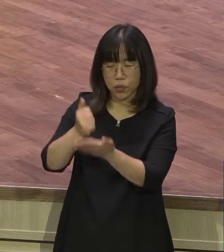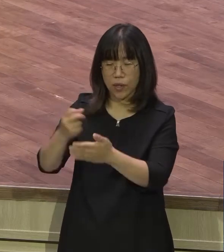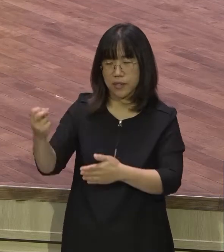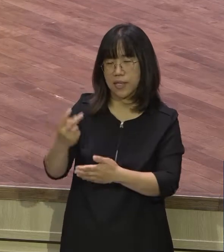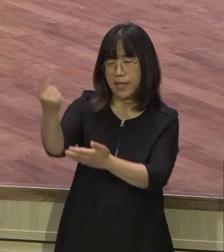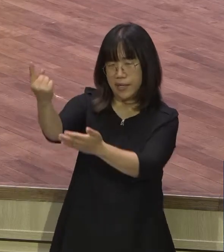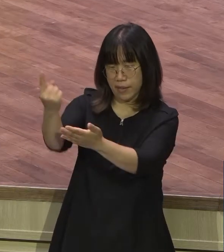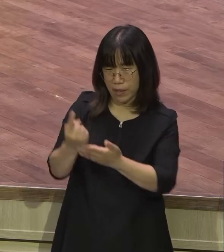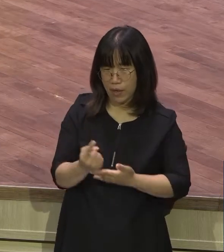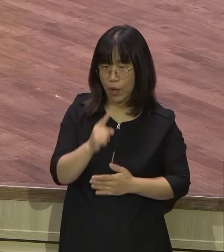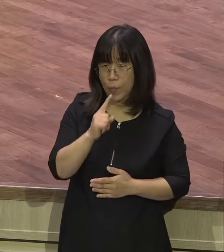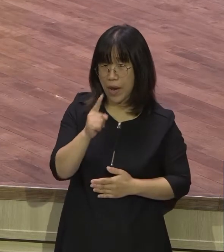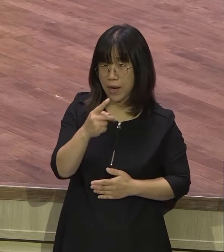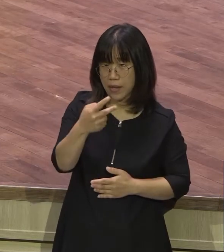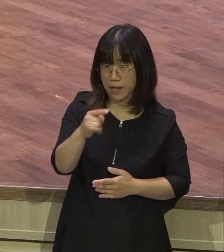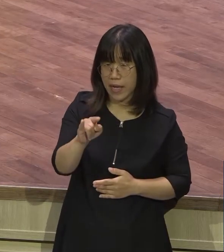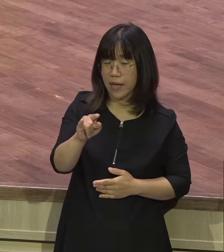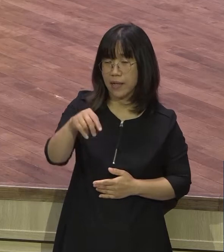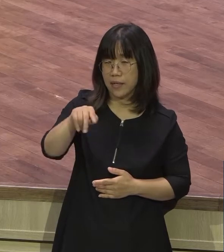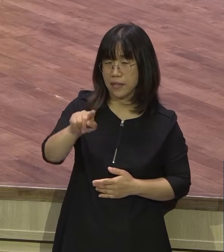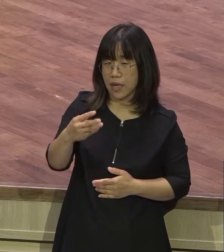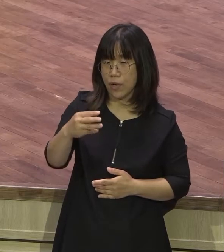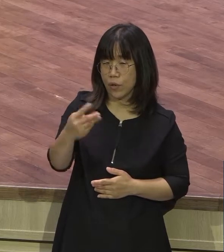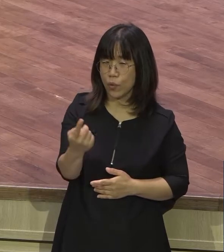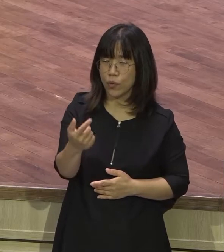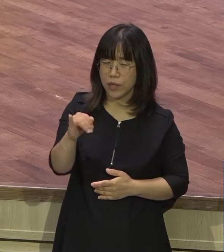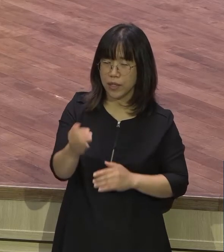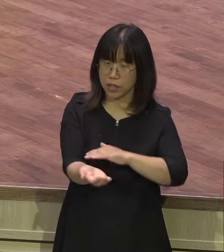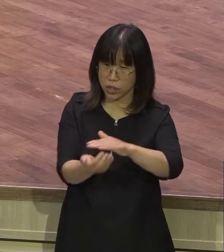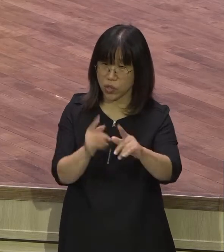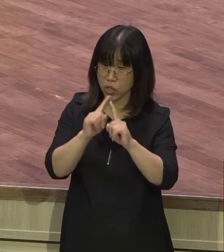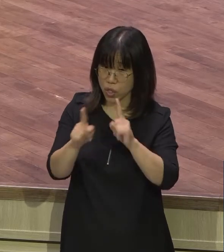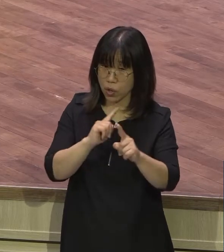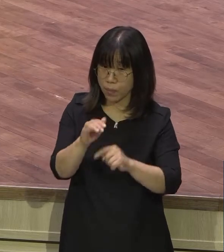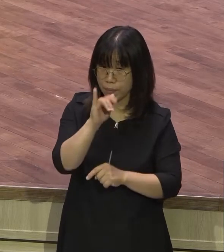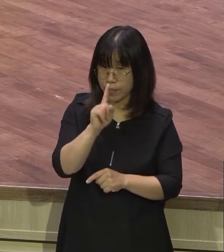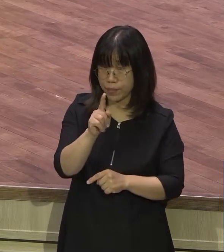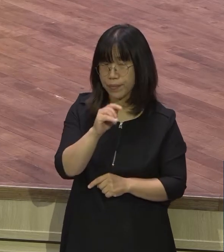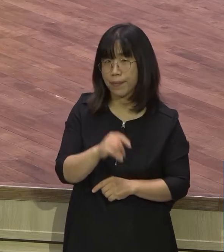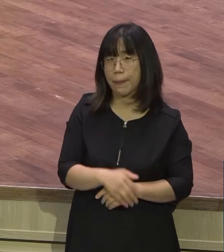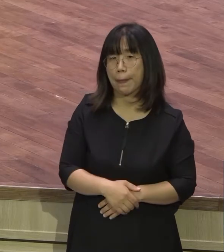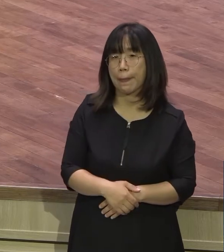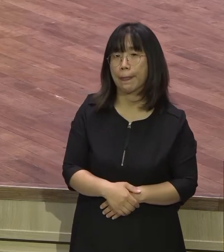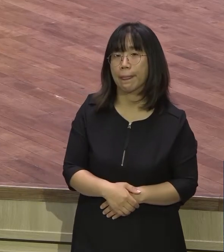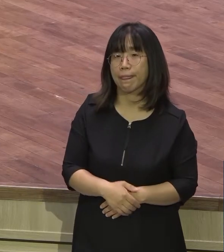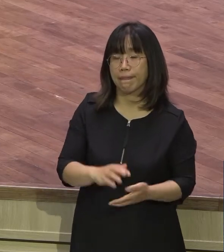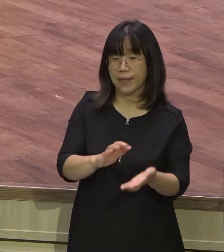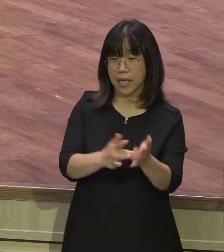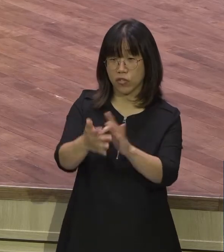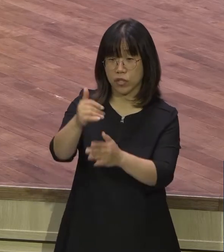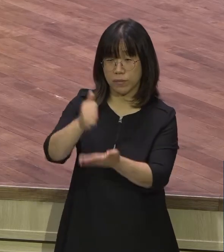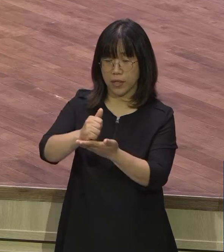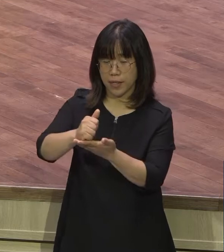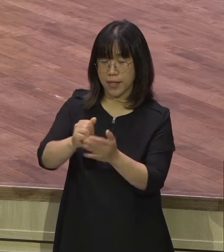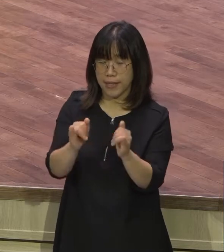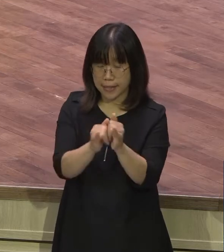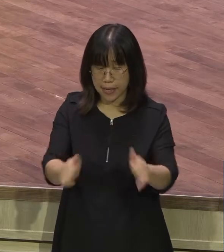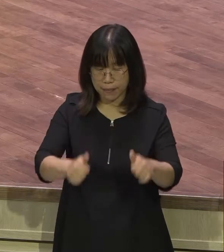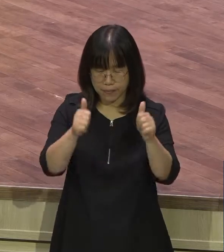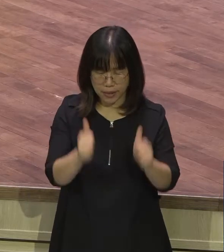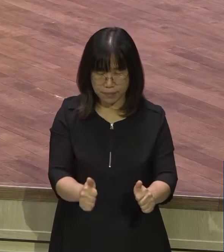말씀하십니다 하나님의 나팔 소리 천지 진동할 때 예수의 영광 구름 타고 예수의 신께서 인류를 심판하러